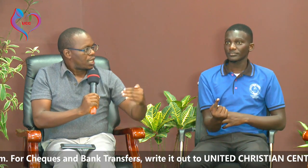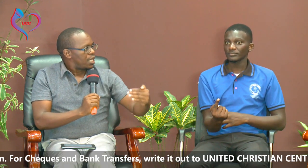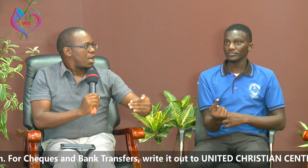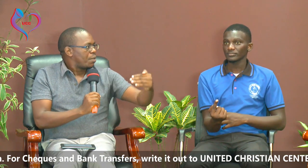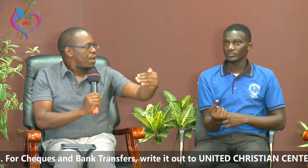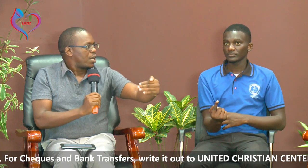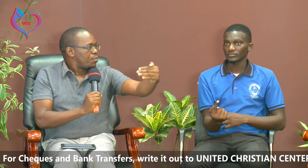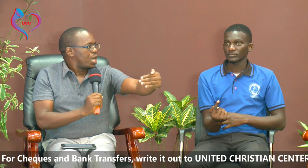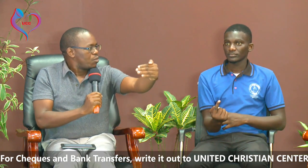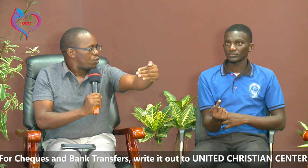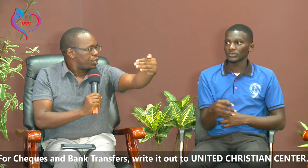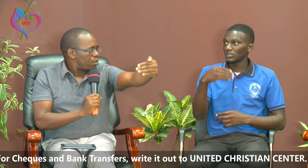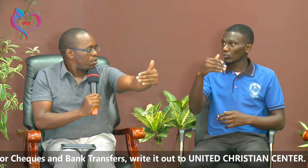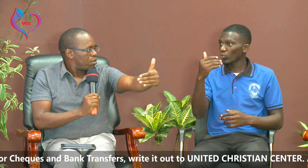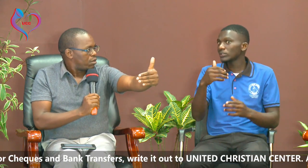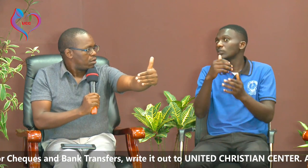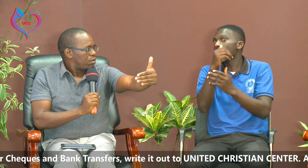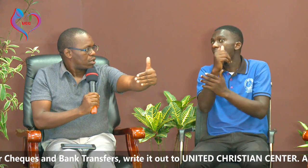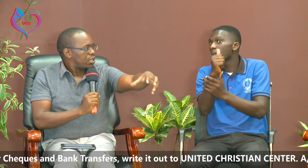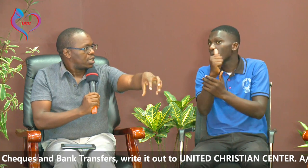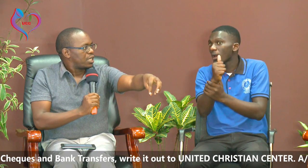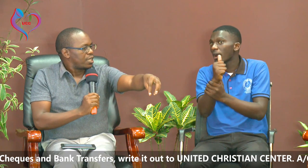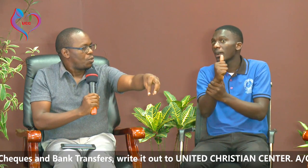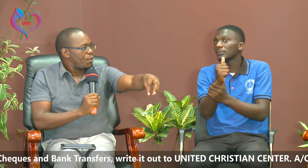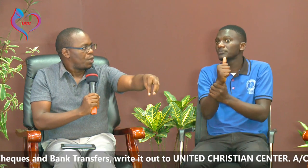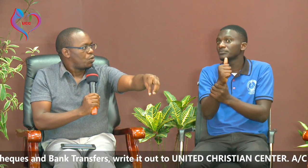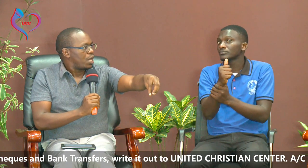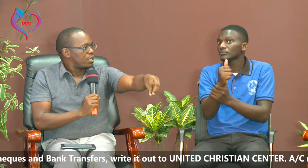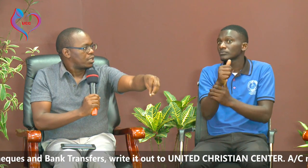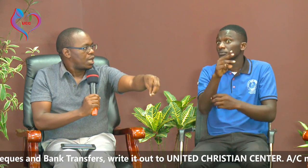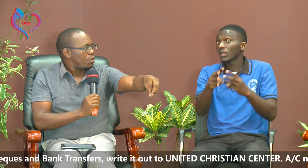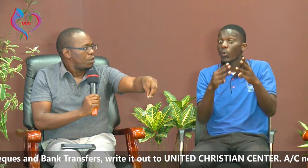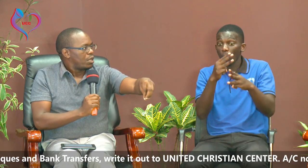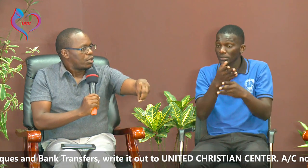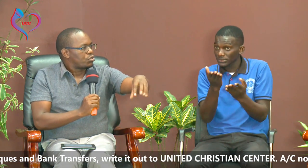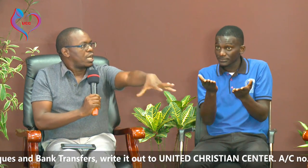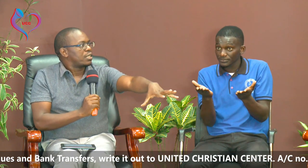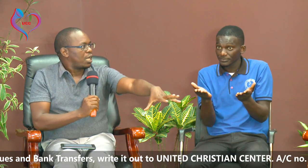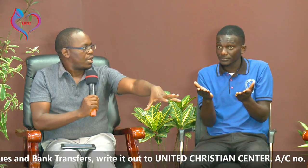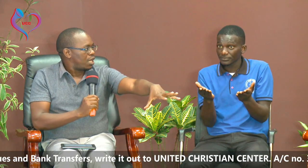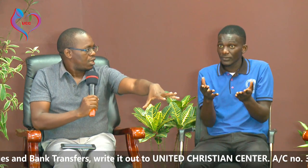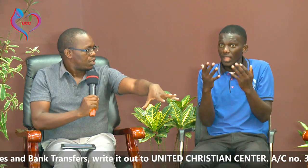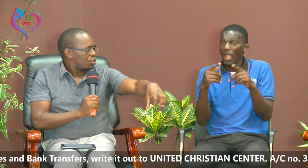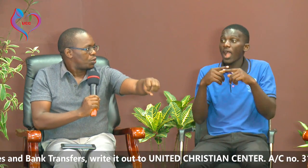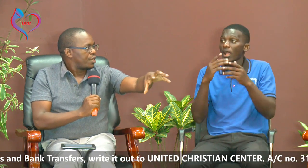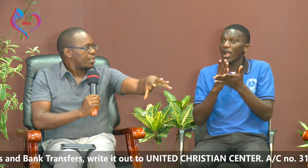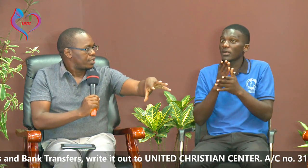n'agenda nga bapanga Ibulayimu gw'oddako ng'ensi ekyali awo beekuŋŋaanyizaawo ne tusaasaana zi Uganda ne